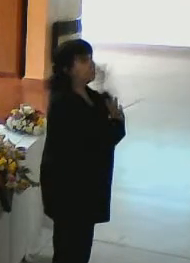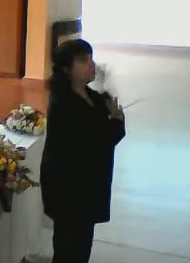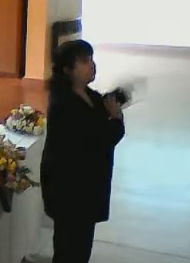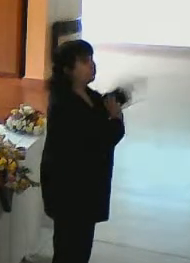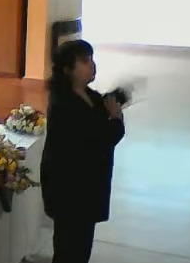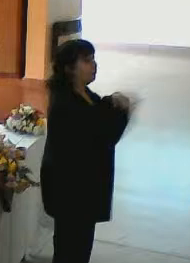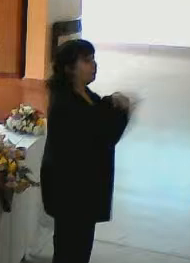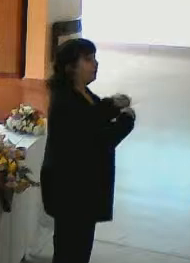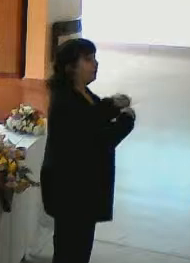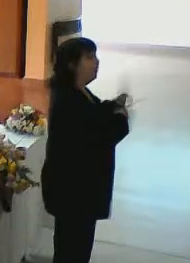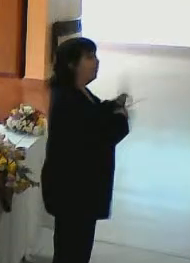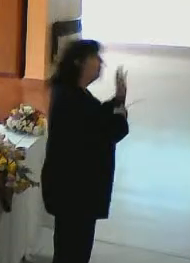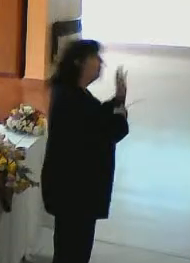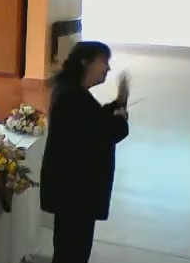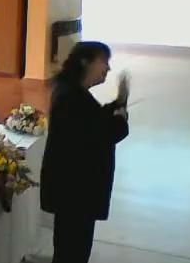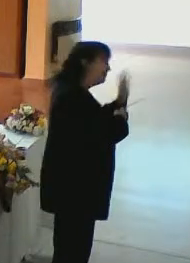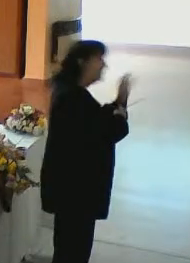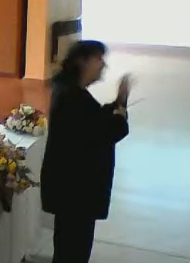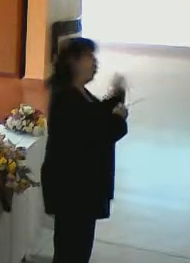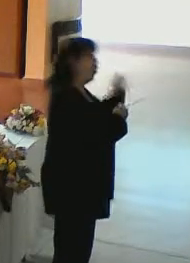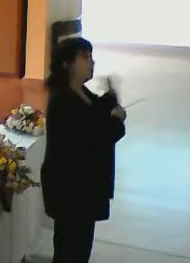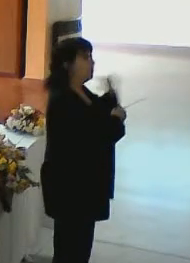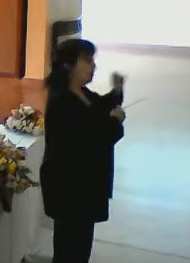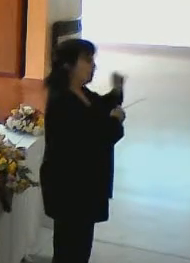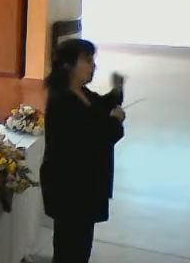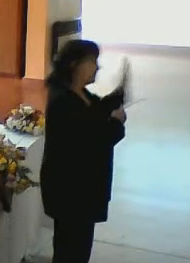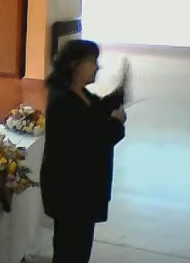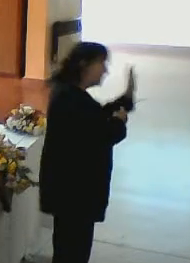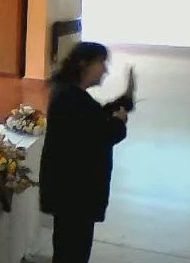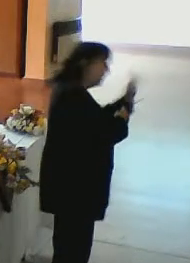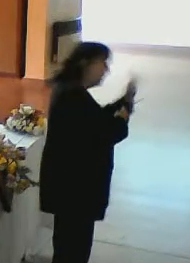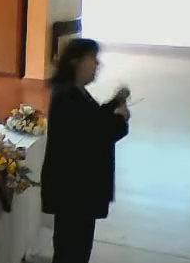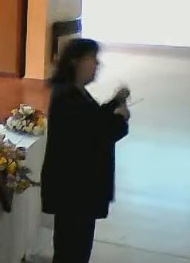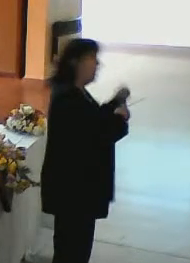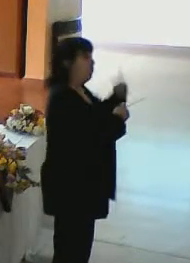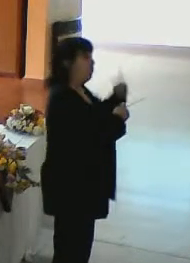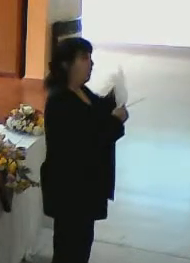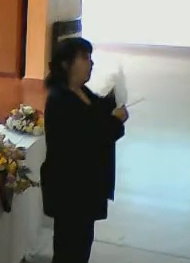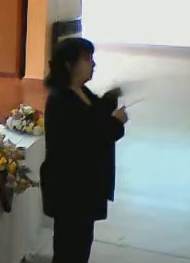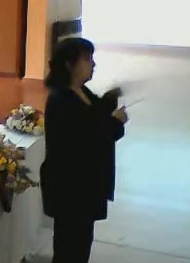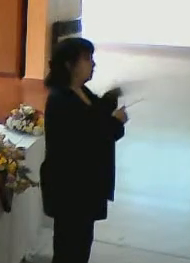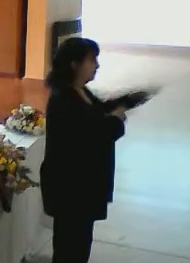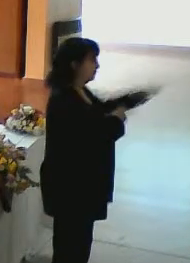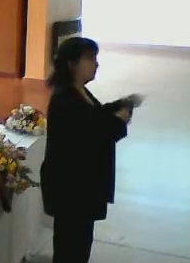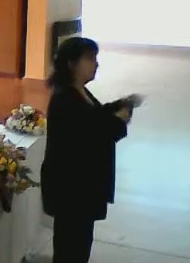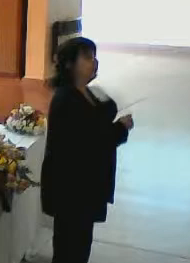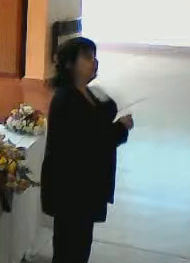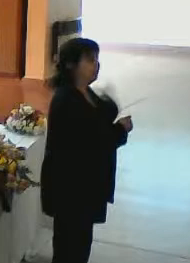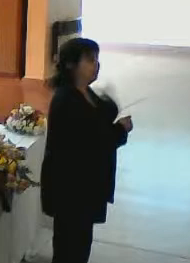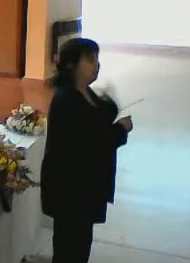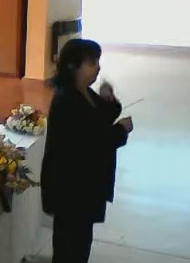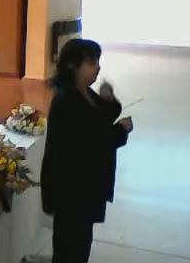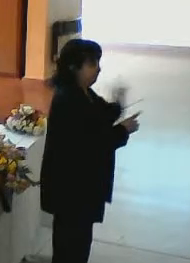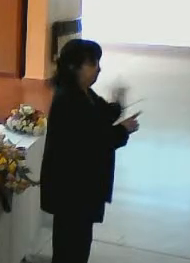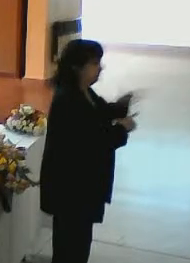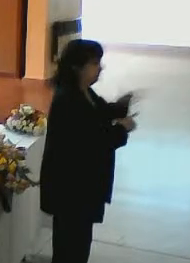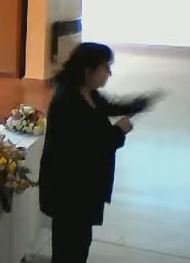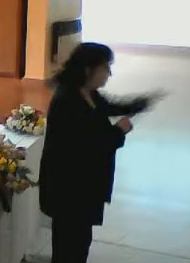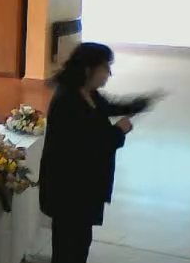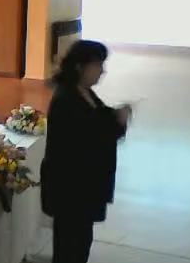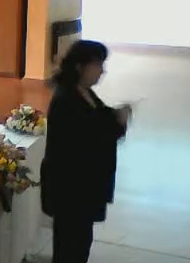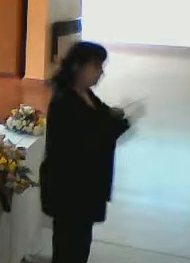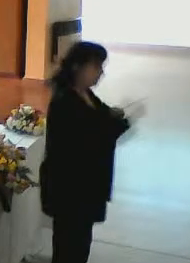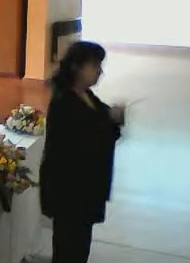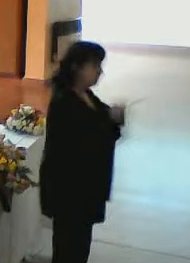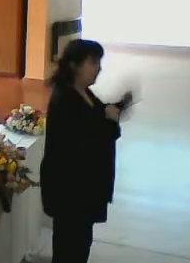es capaz de saludar antes de 11 meses, el niño al año ya es capaz de señalar lo que quiere, comprende orden y sensibilidad